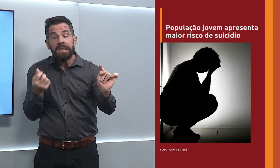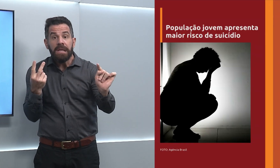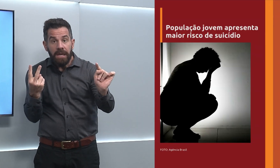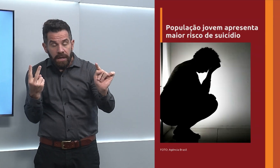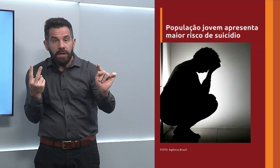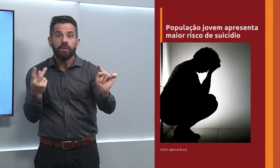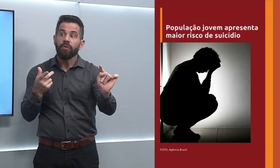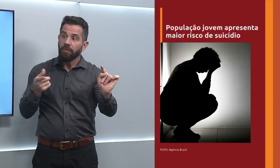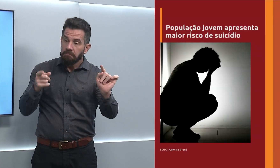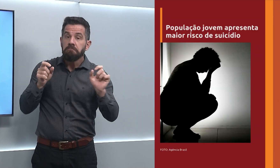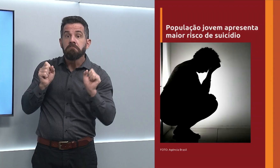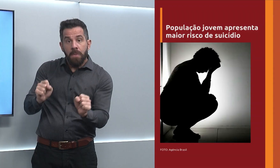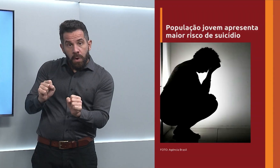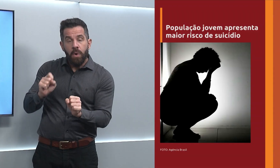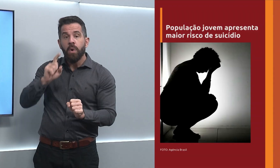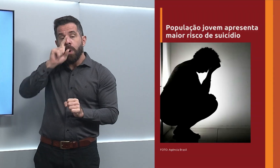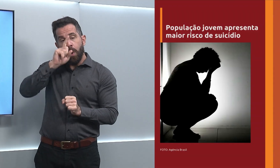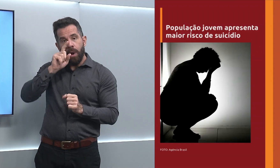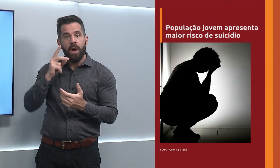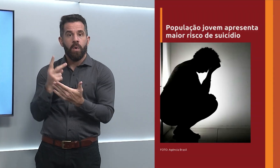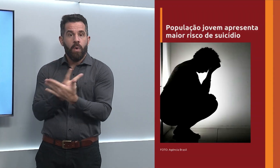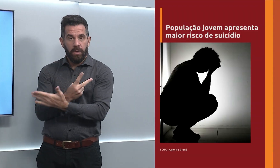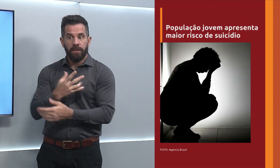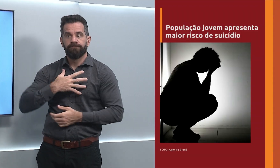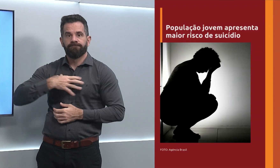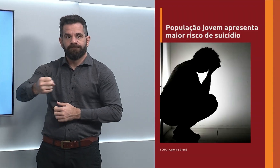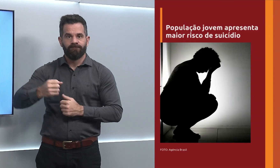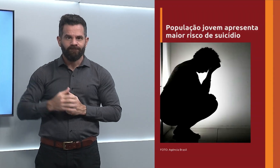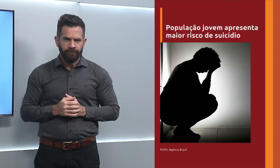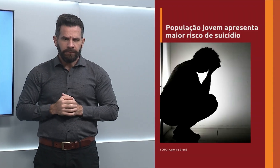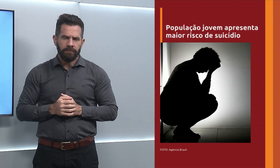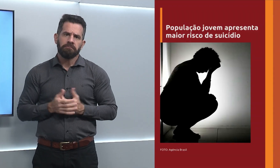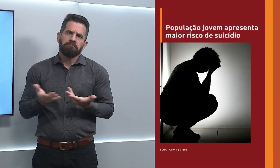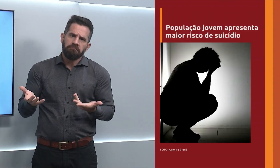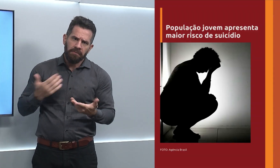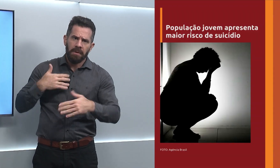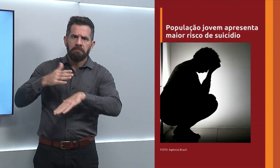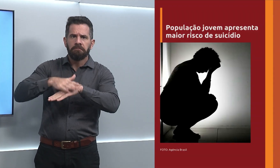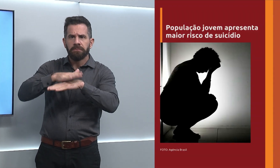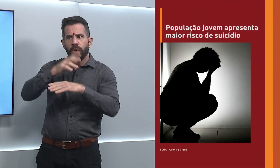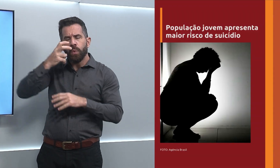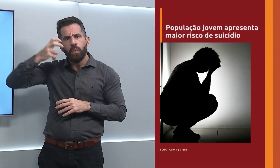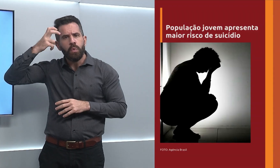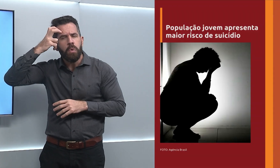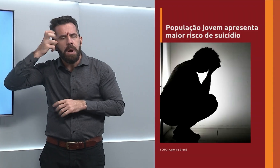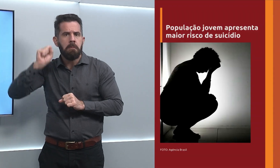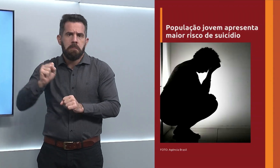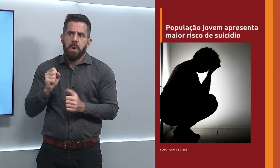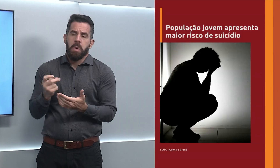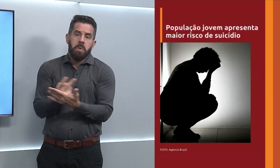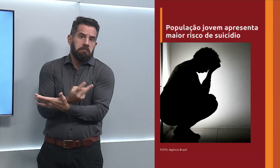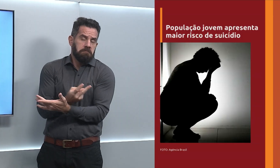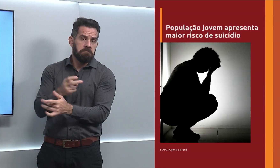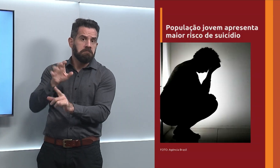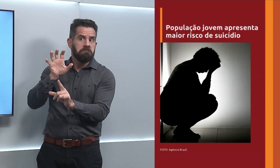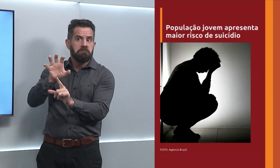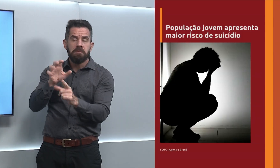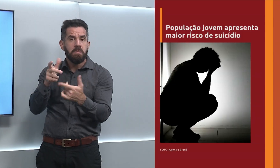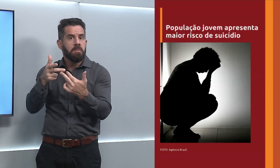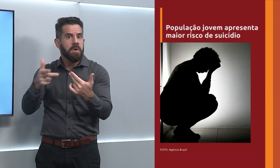62 a cada 100.000 habitantes. Questões culturais podem ser atribuídas a esses altos índices entre